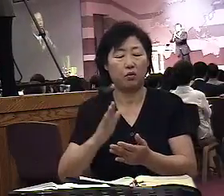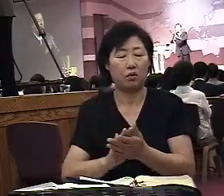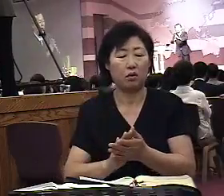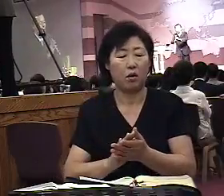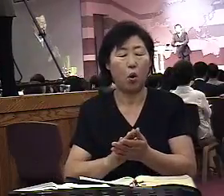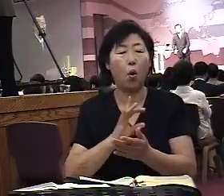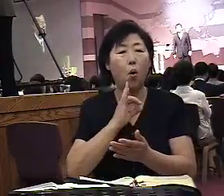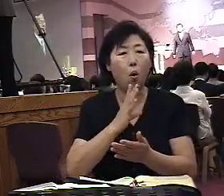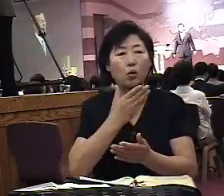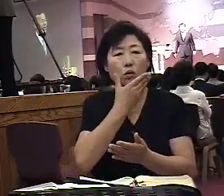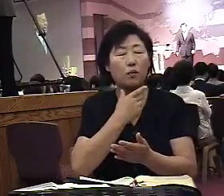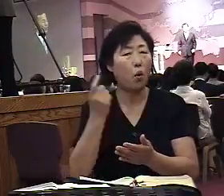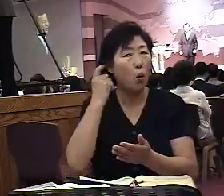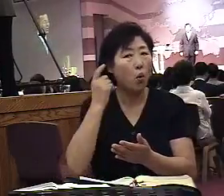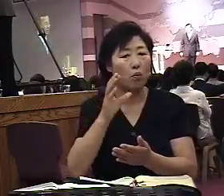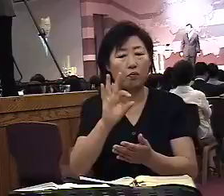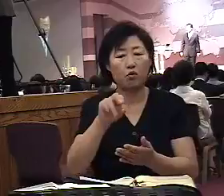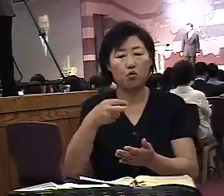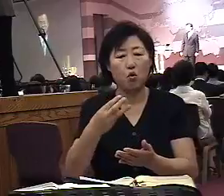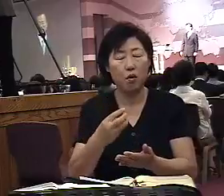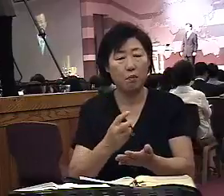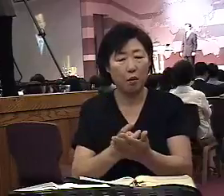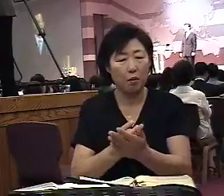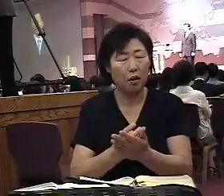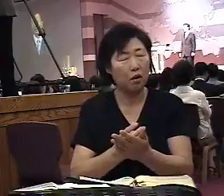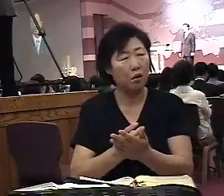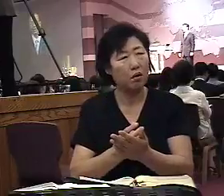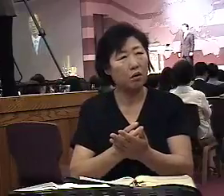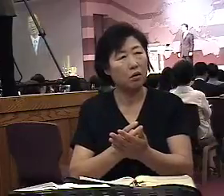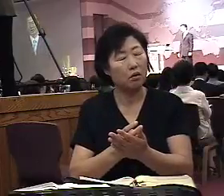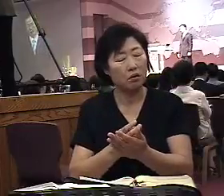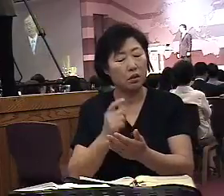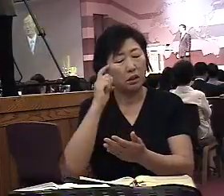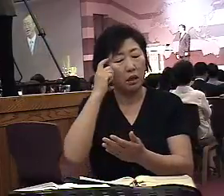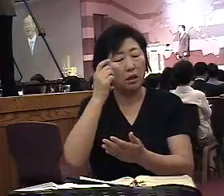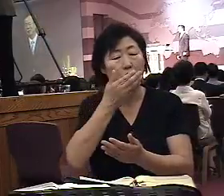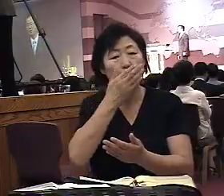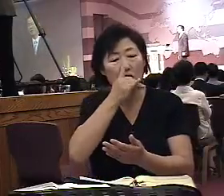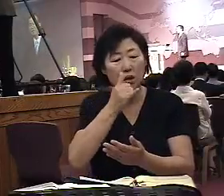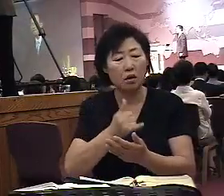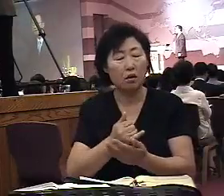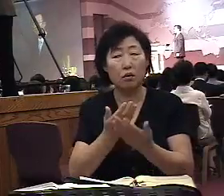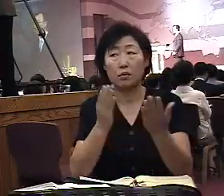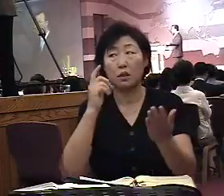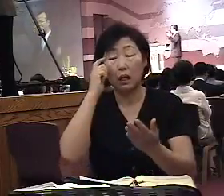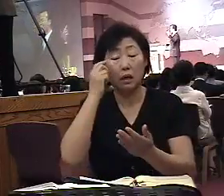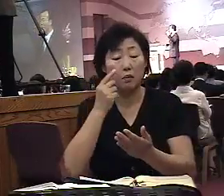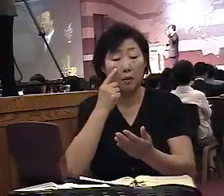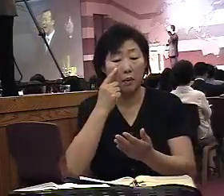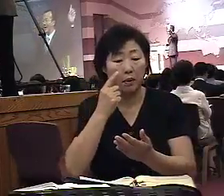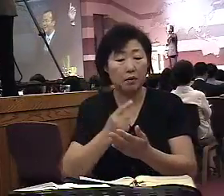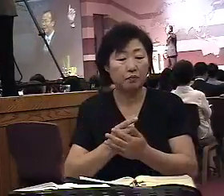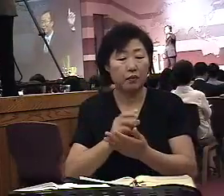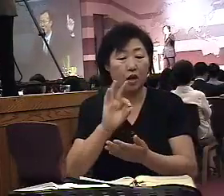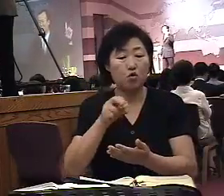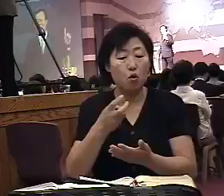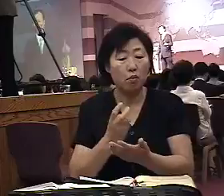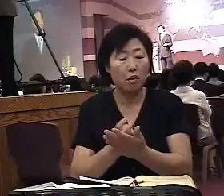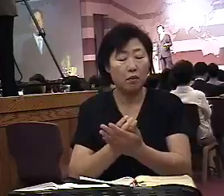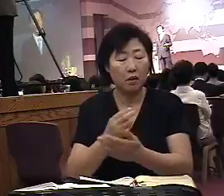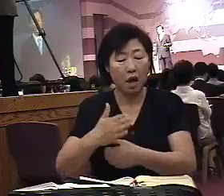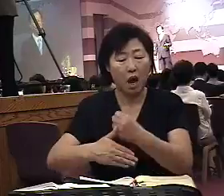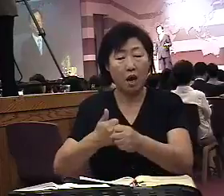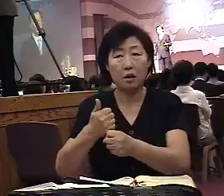은혜와 복음만 유익한 것인가 라고 생각할 수가 있습니다. 네, 여러분 생각해 보실까요? 율법도